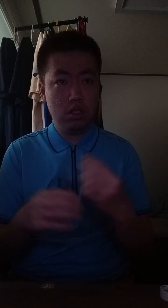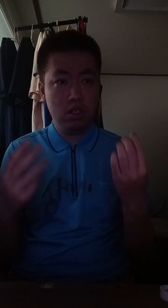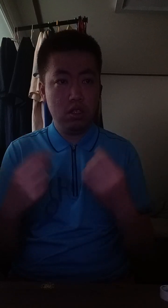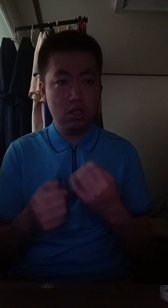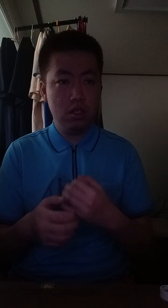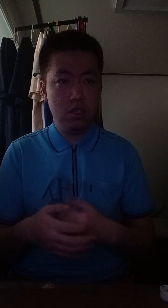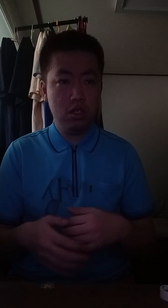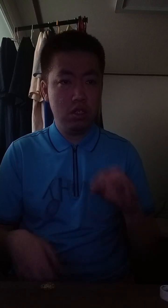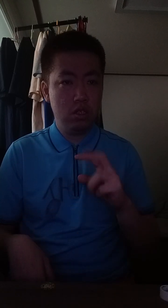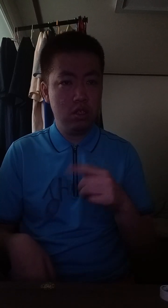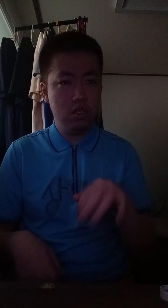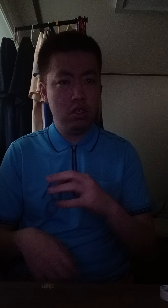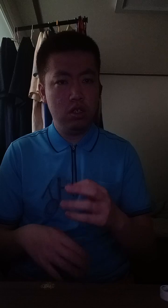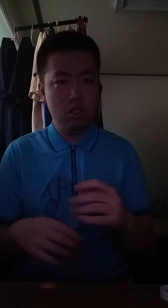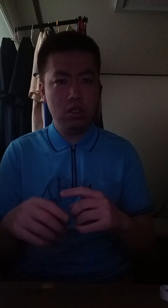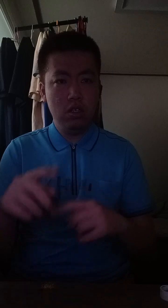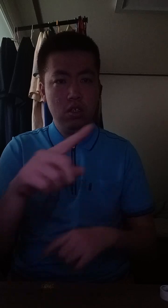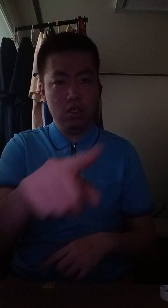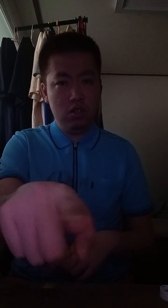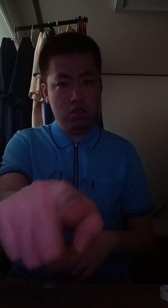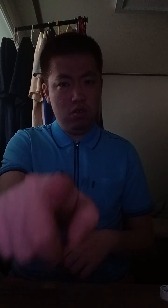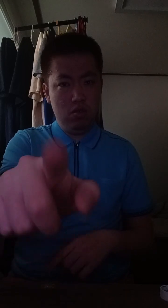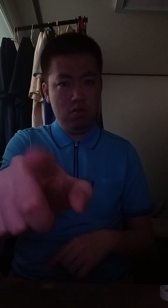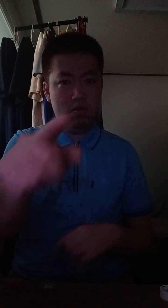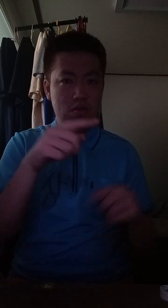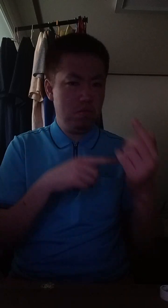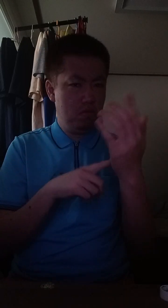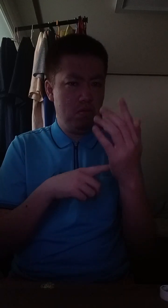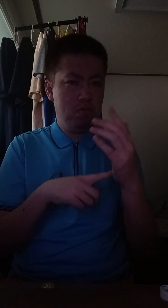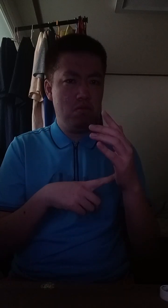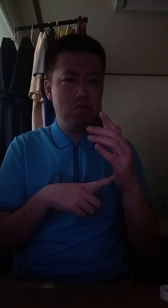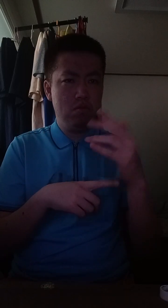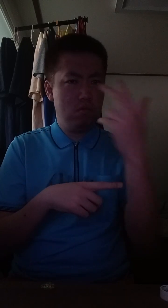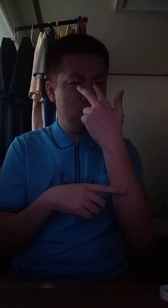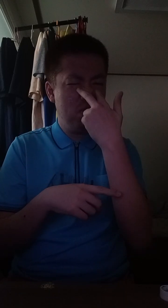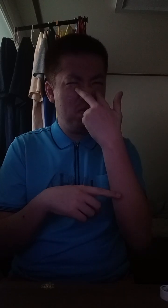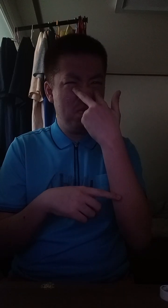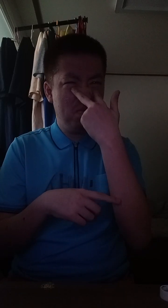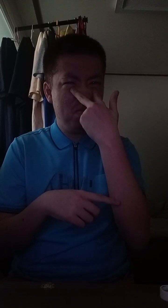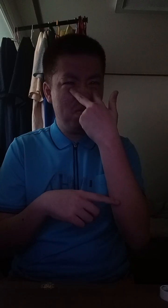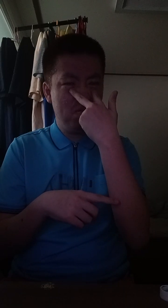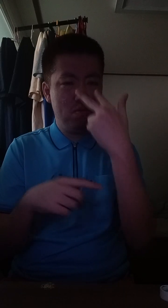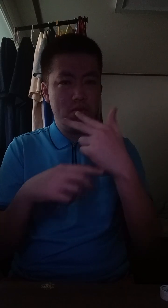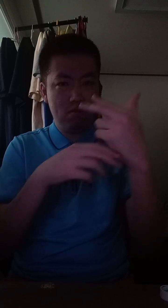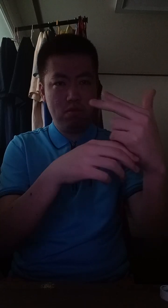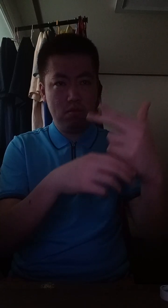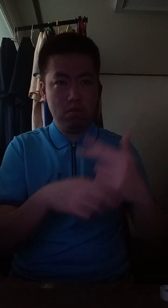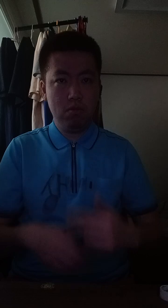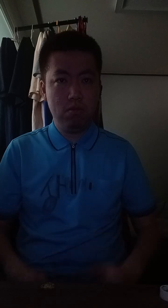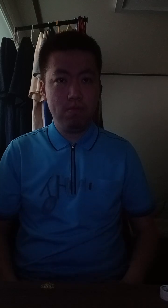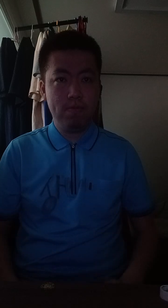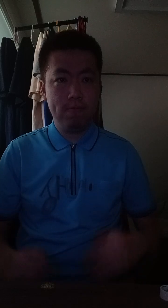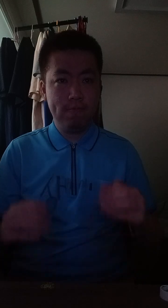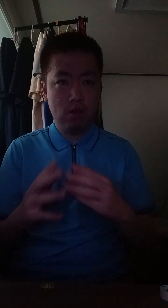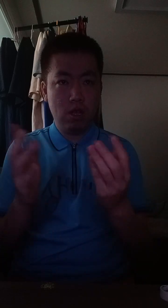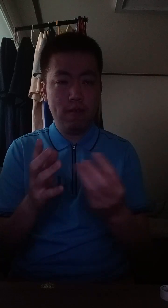많아요. 그런 역에서는 좀 핸드폰 안 보고 꼭 집중해서 건너가고. 성신여대역은